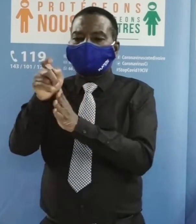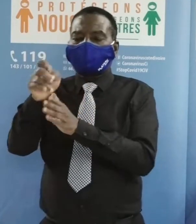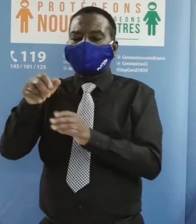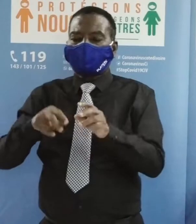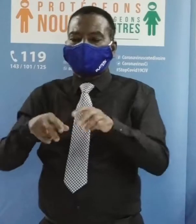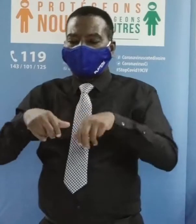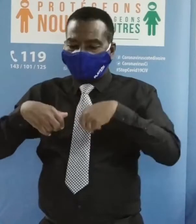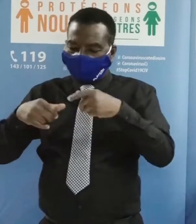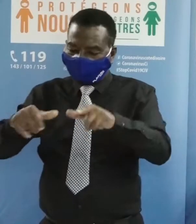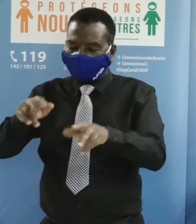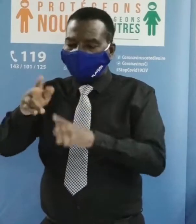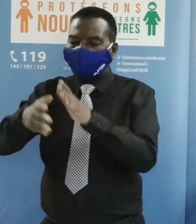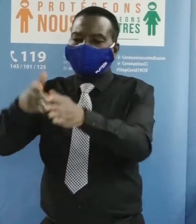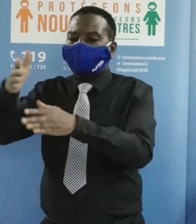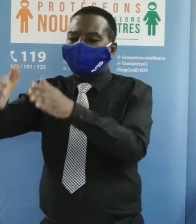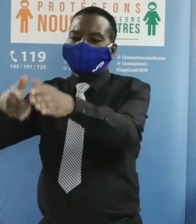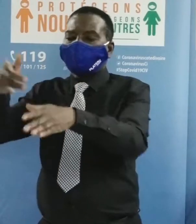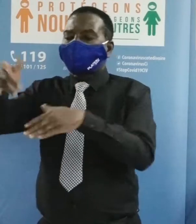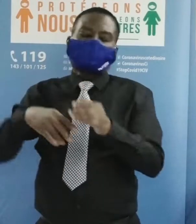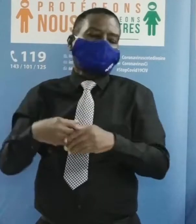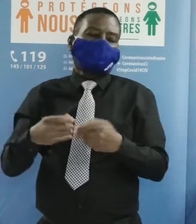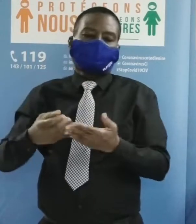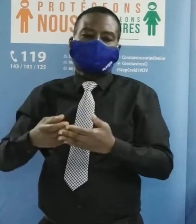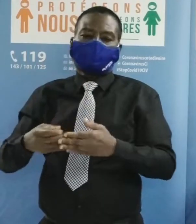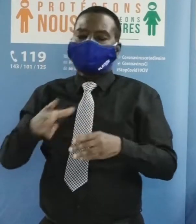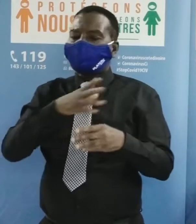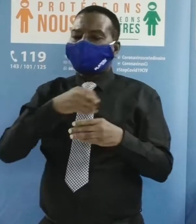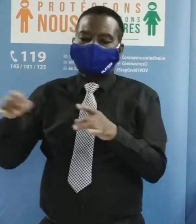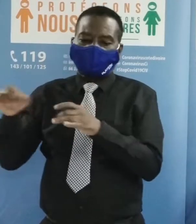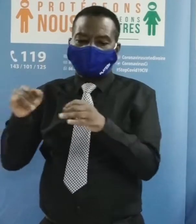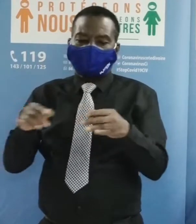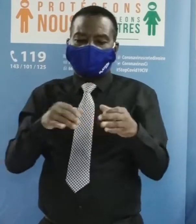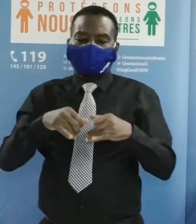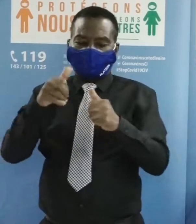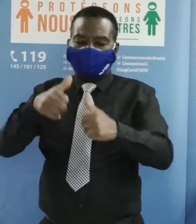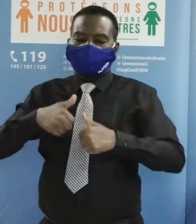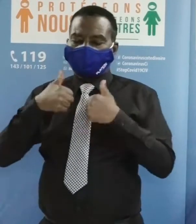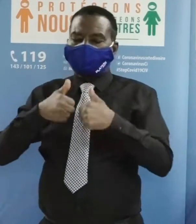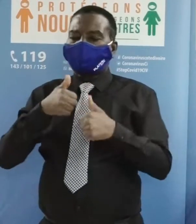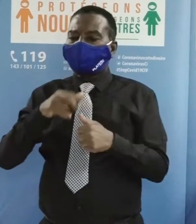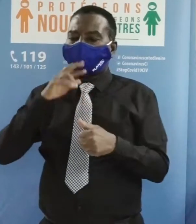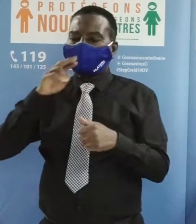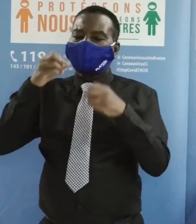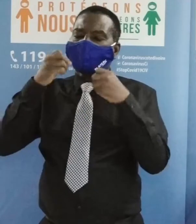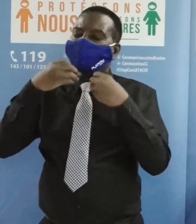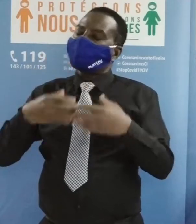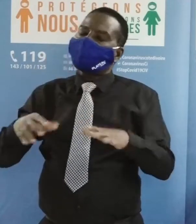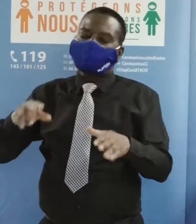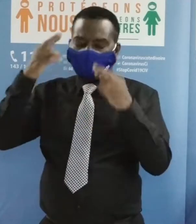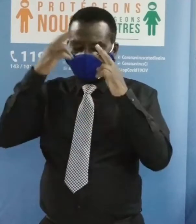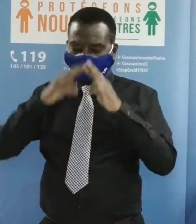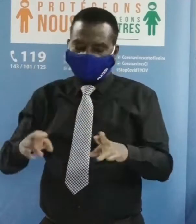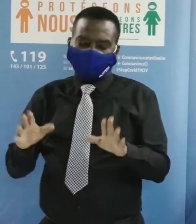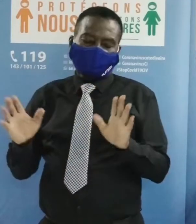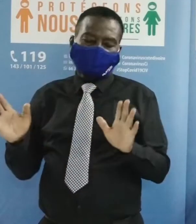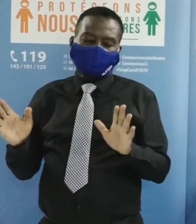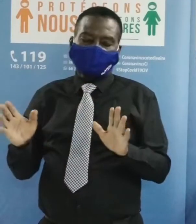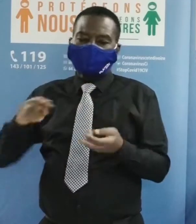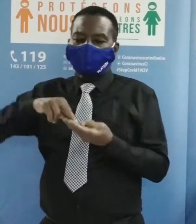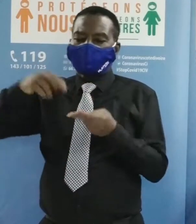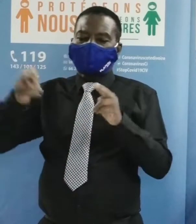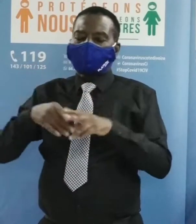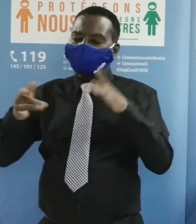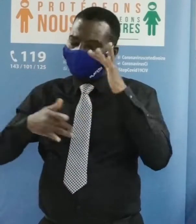en côte d'ivoire en particulier au niveau communautaire et les mesures sécuritaires et sanitaires sont insuffisamment respectée le